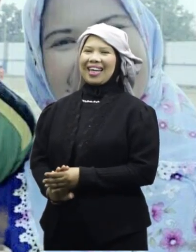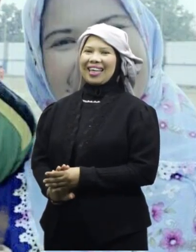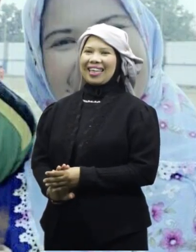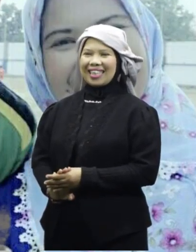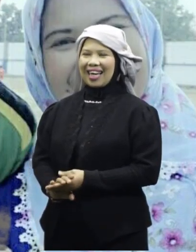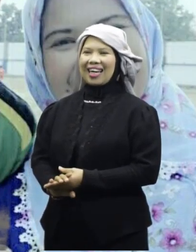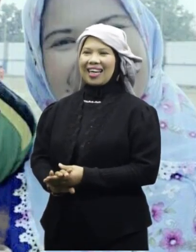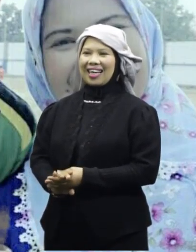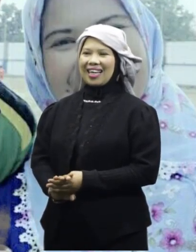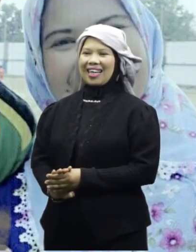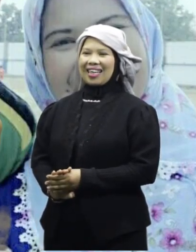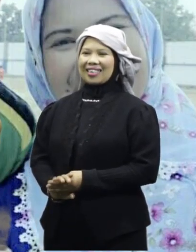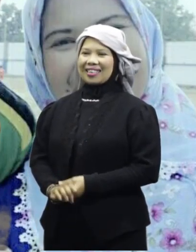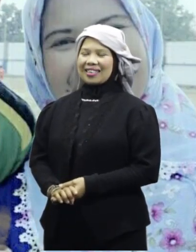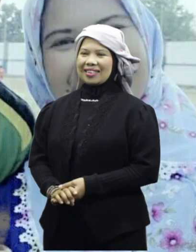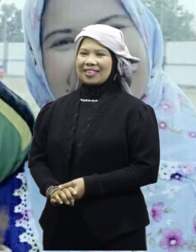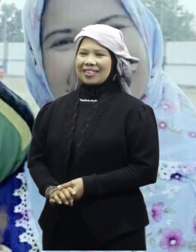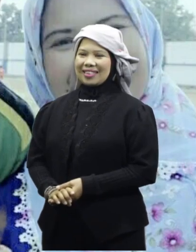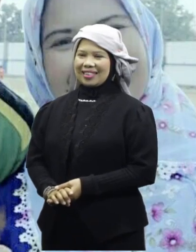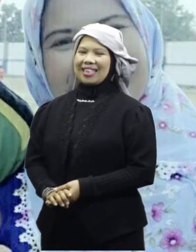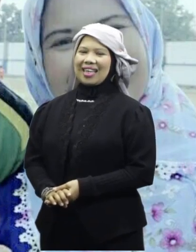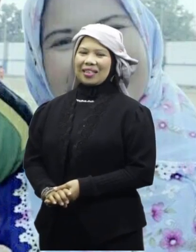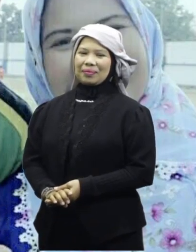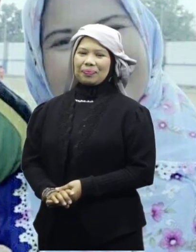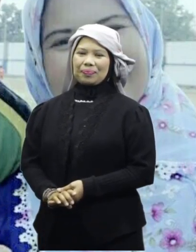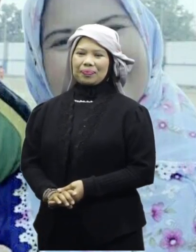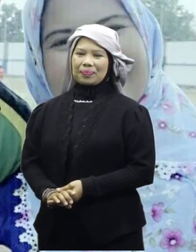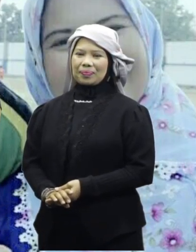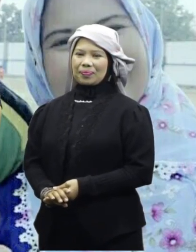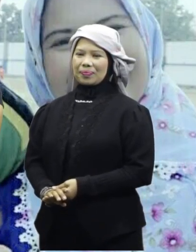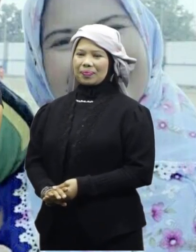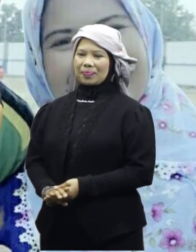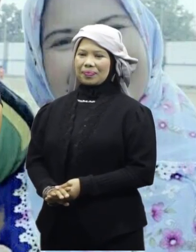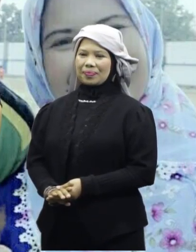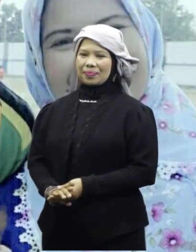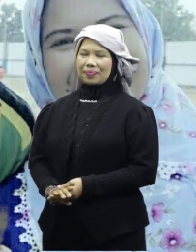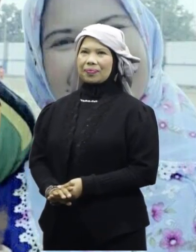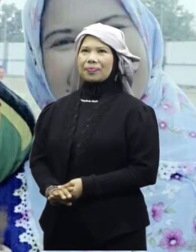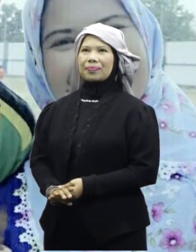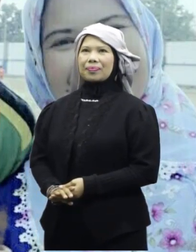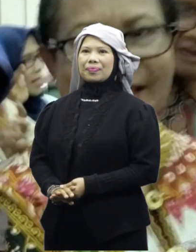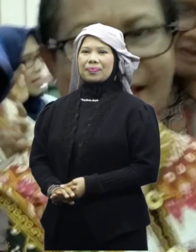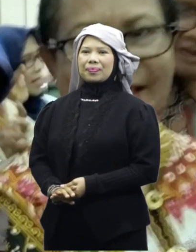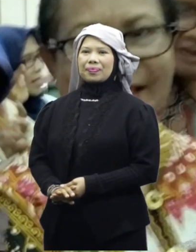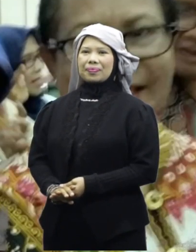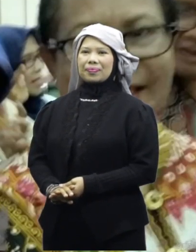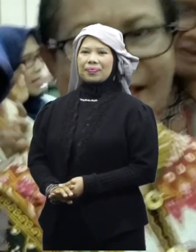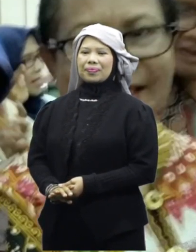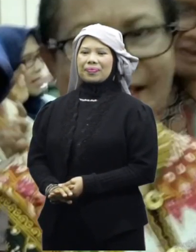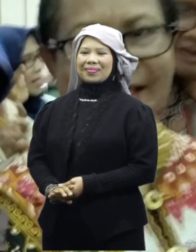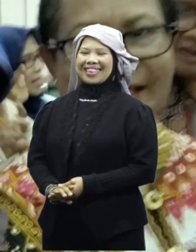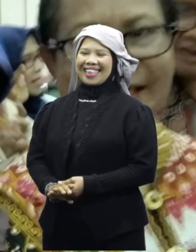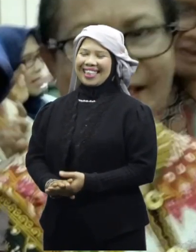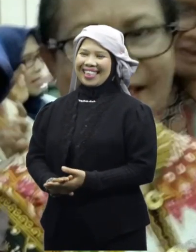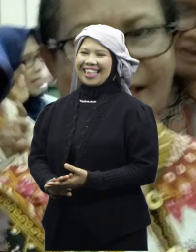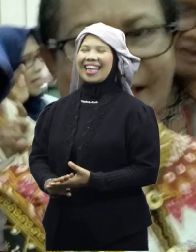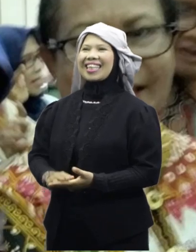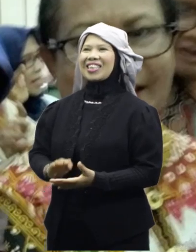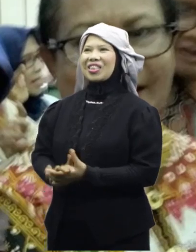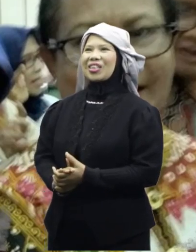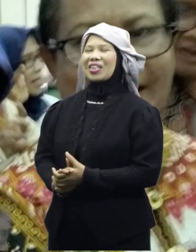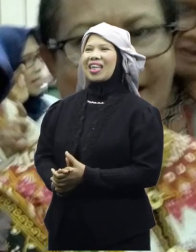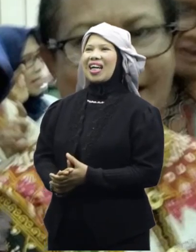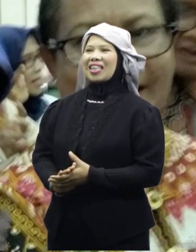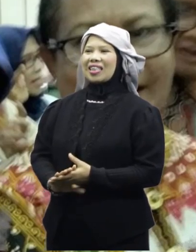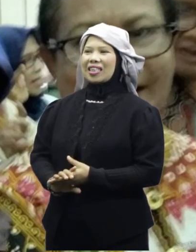deh kalau gitu ya. Gitu. Iya. Nah, pertanyaan yang menarik buat saya selalu gini teh, itu gimana tuh bisa copy paste tangan ke orang lain ya, gitu